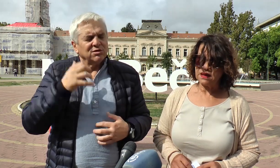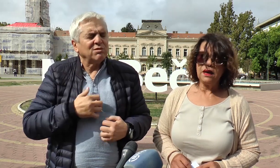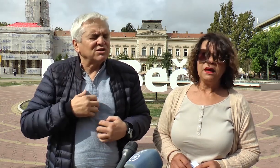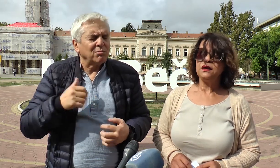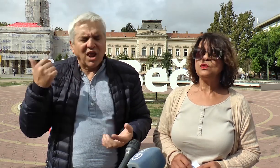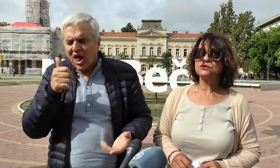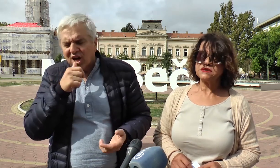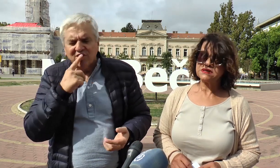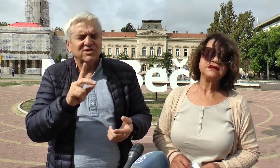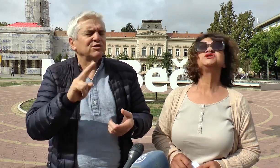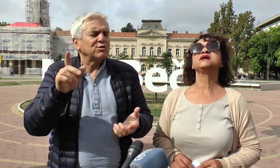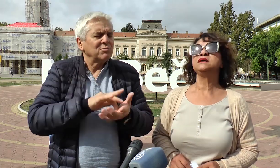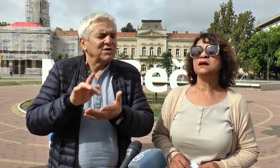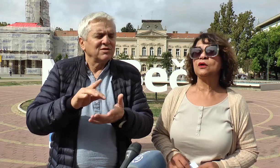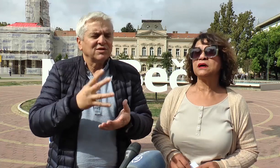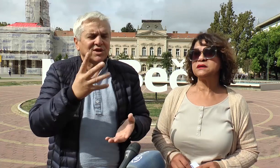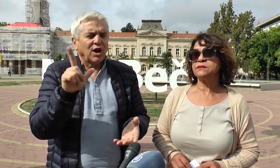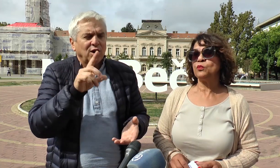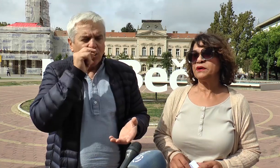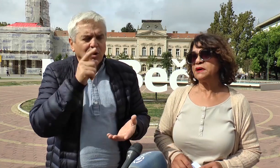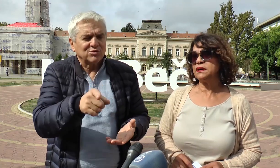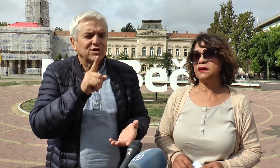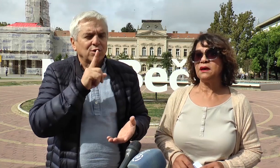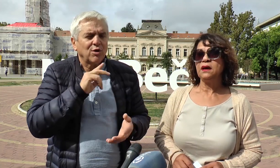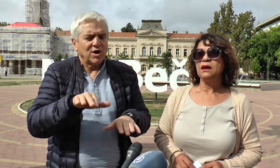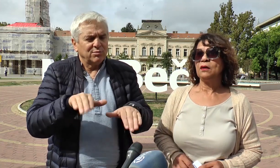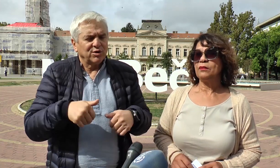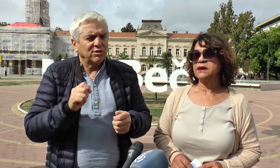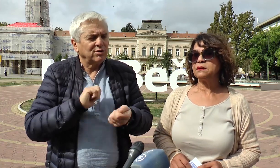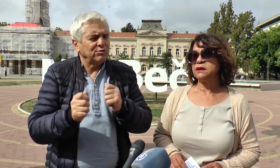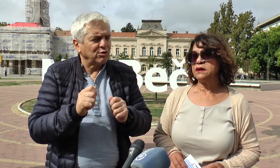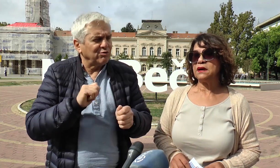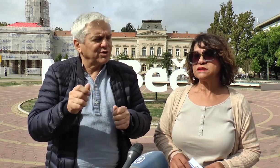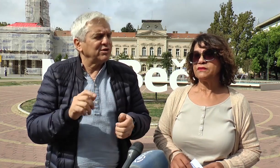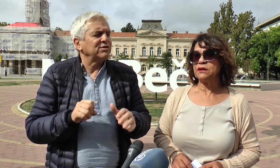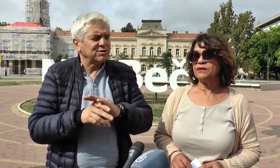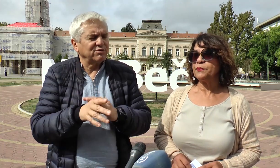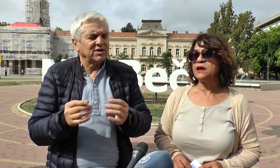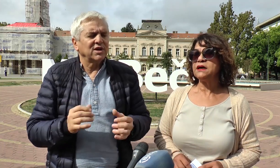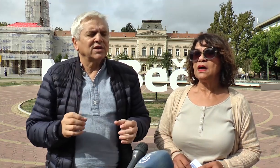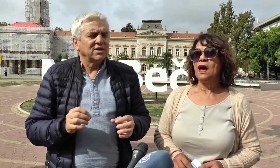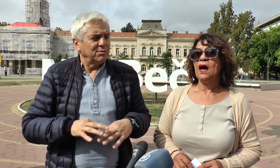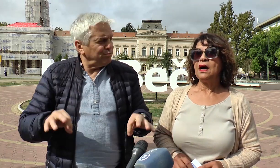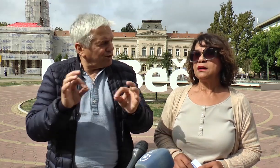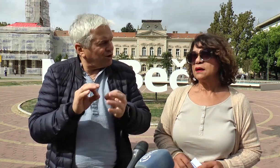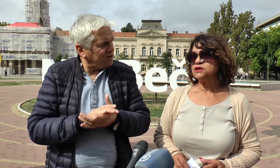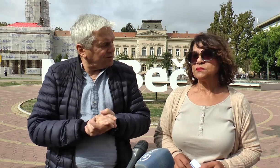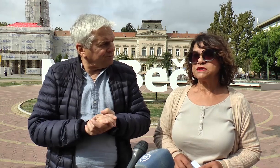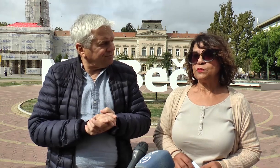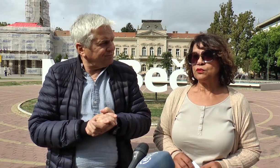ezt népszerűsíteni fogják Verbászon, valamint Palánkán is. Eddig tehát 4 helyi önkormányzat területén valósul meg